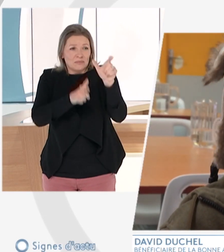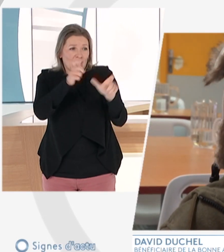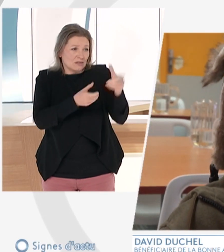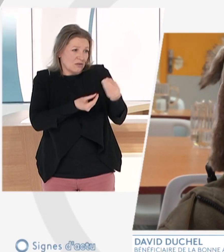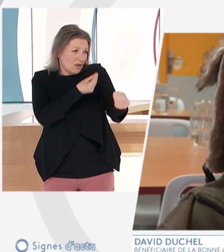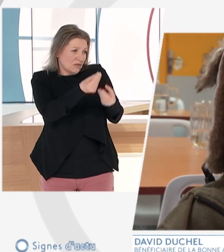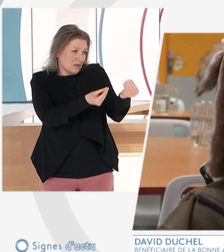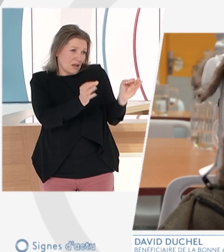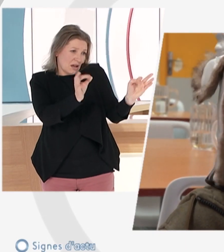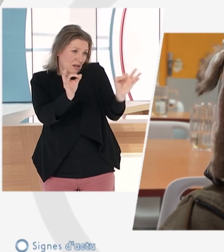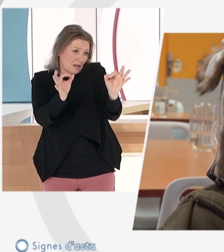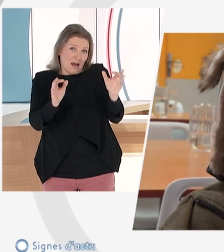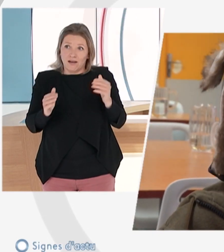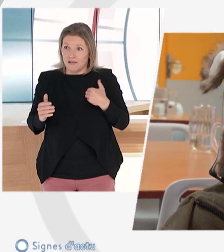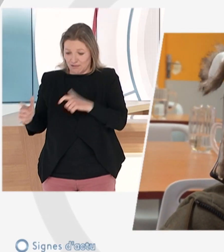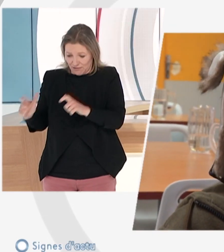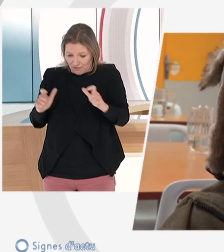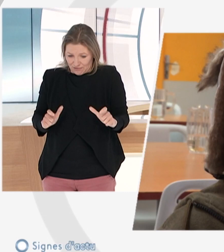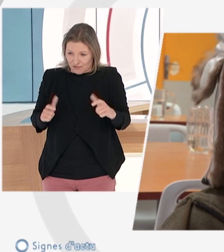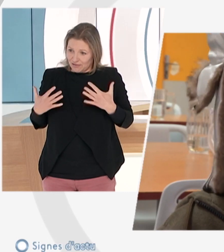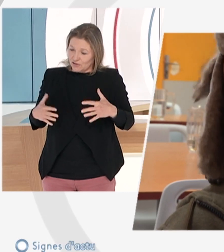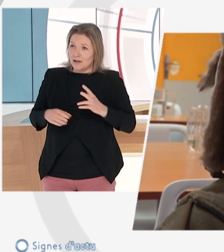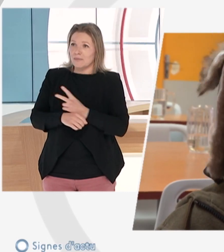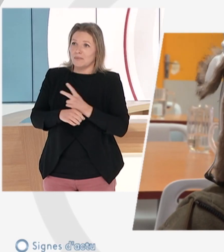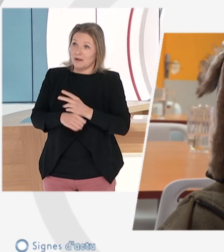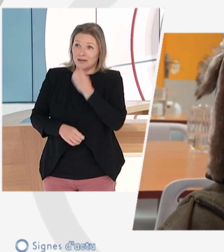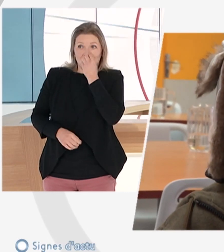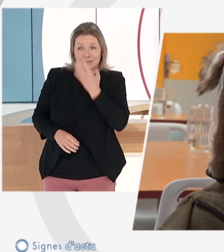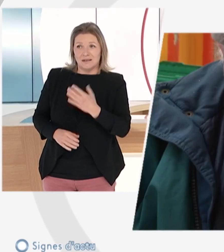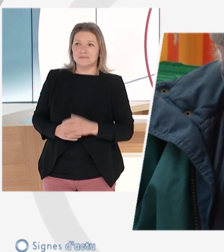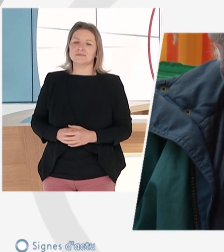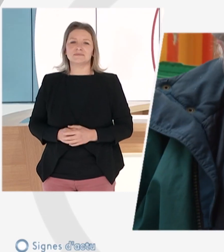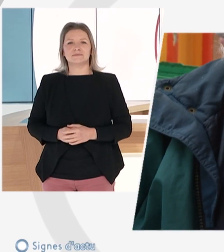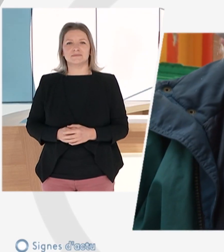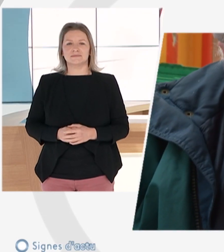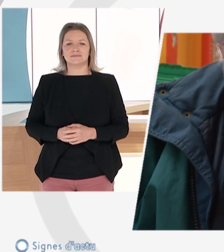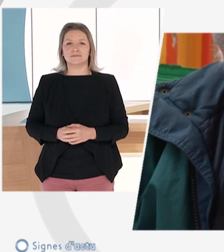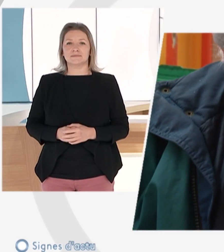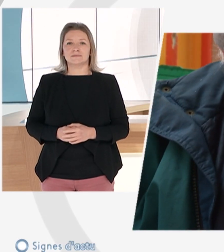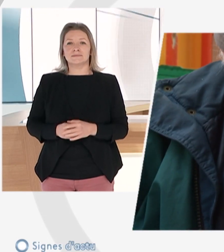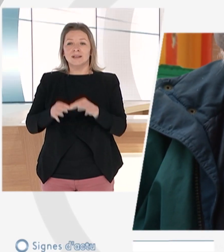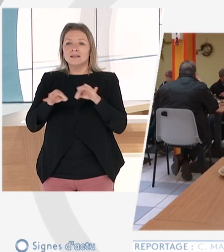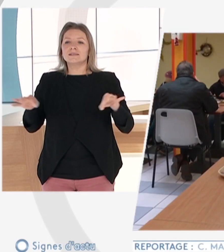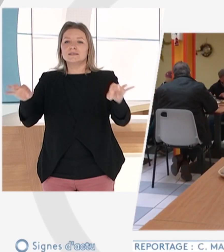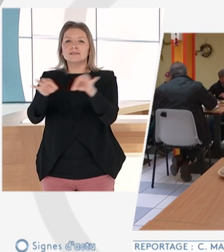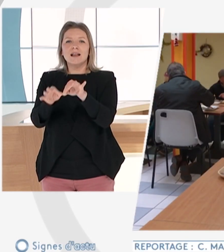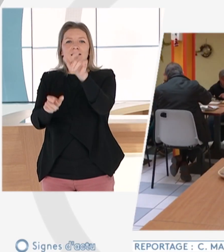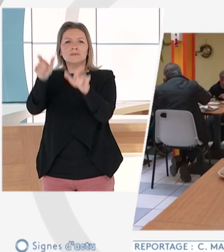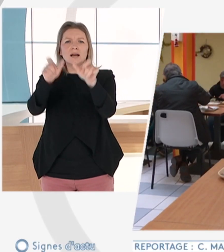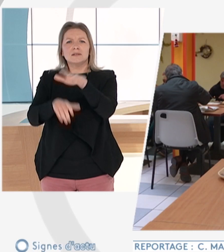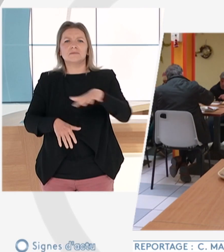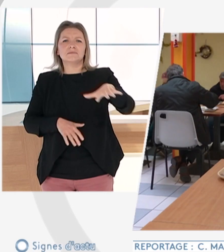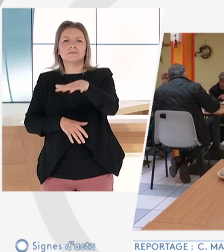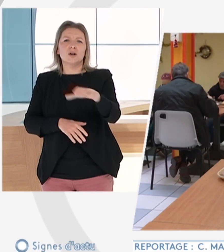tout. Alors nous, on a déjà ça. Alors je trouve que c'est une bonne chose. Dans la salle, une centaine de